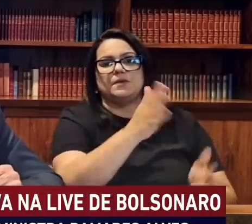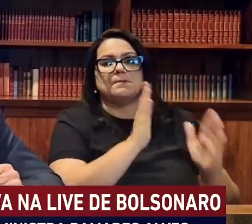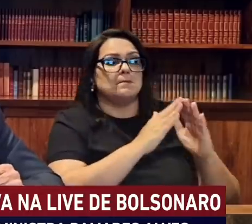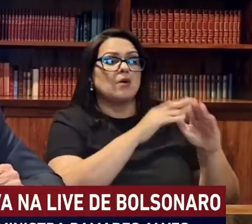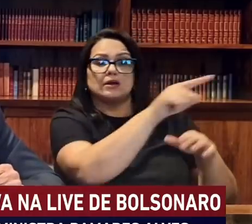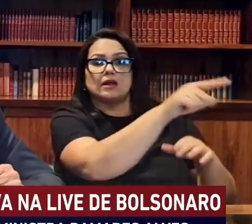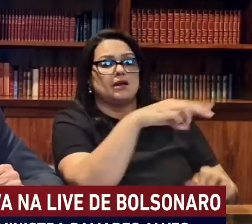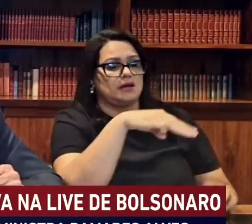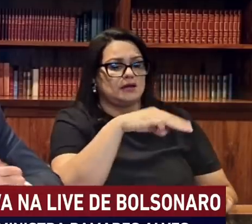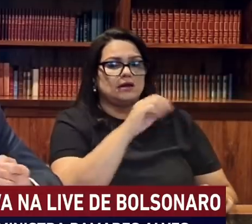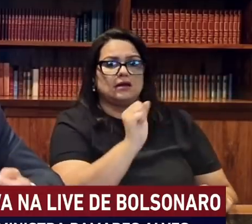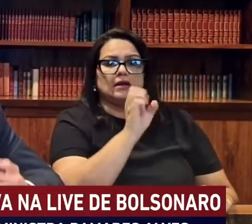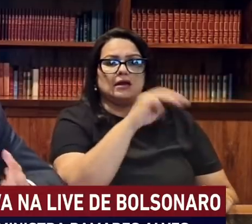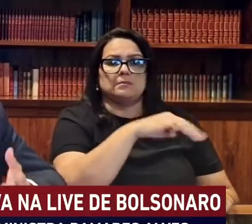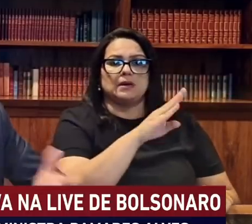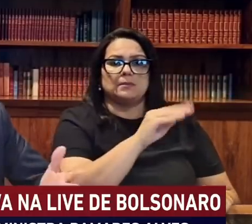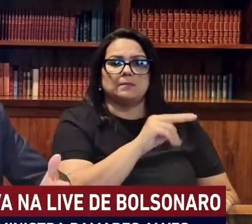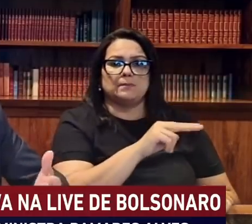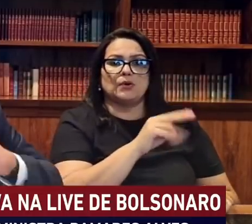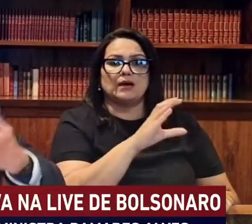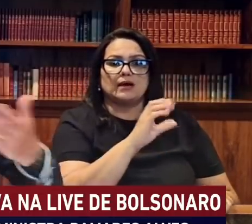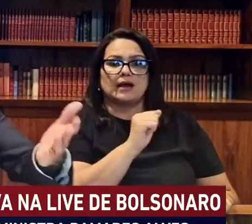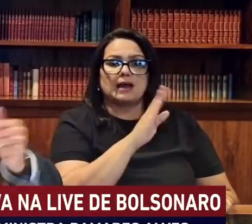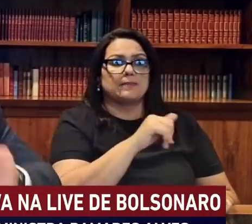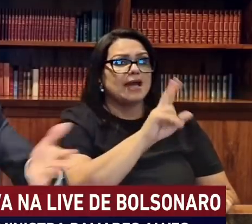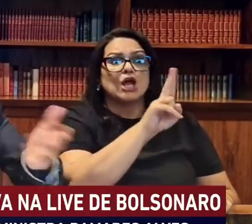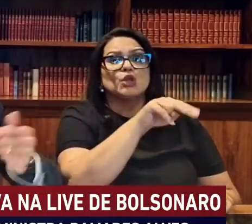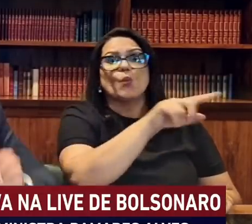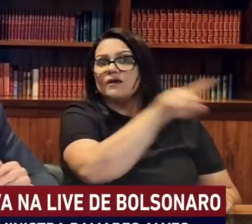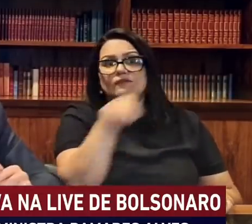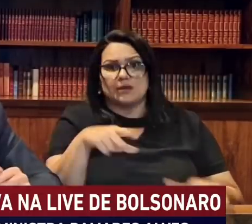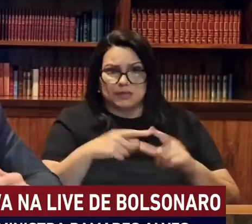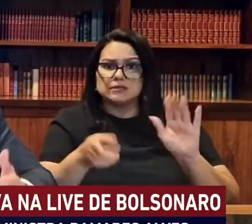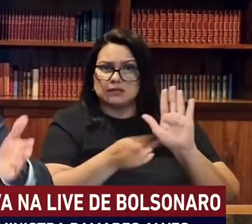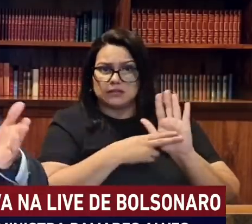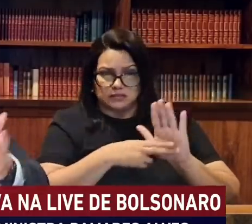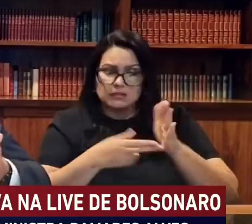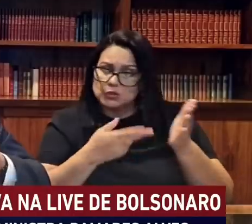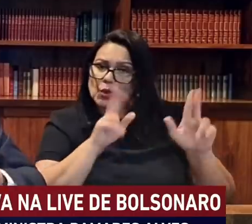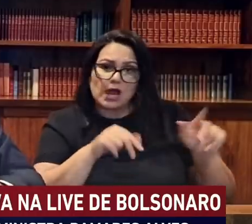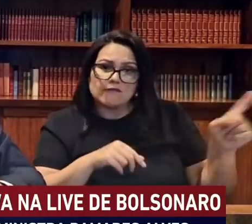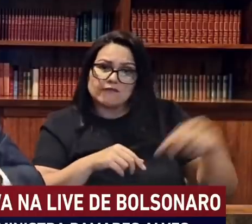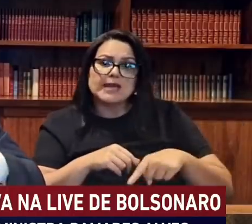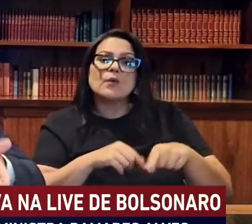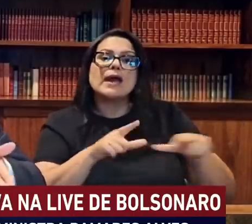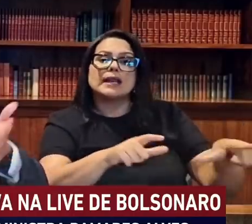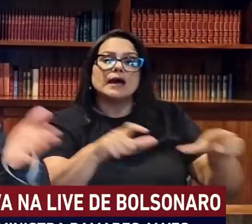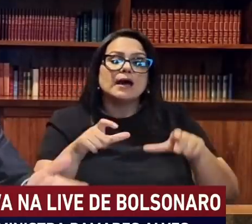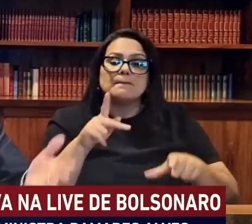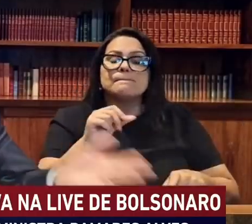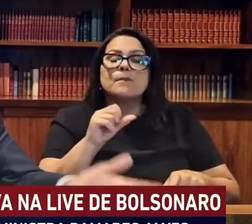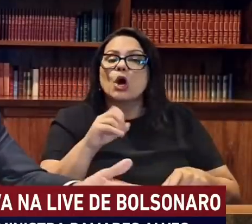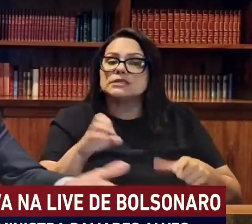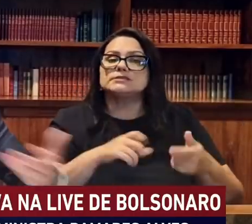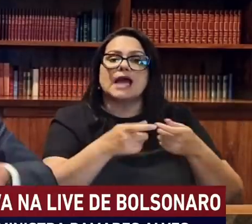Mambucaba. E nunca esteve em Brasília, estou confessando aqui, nunca teve. Mas um processo de improbidade administrativa